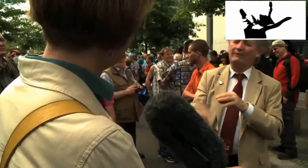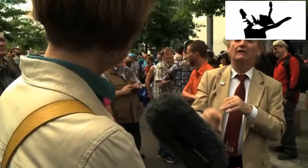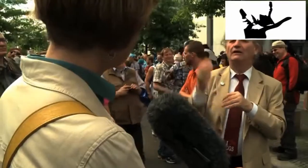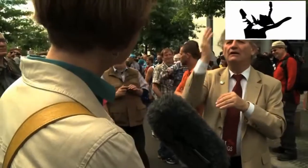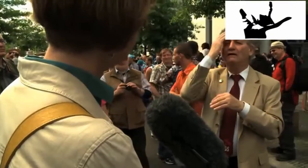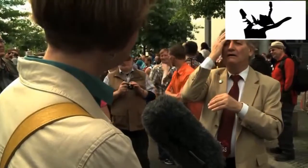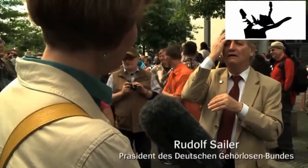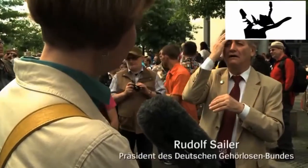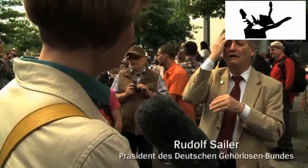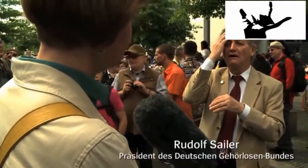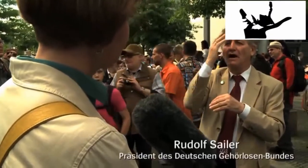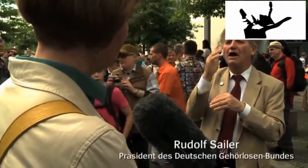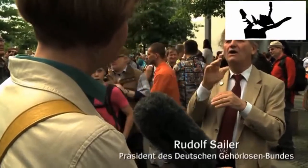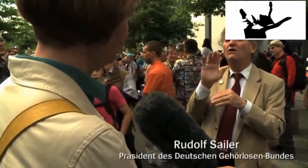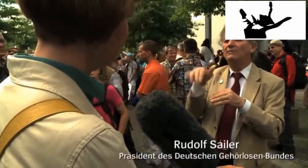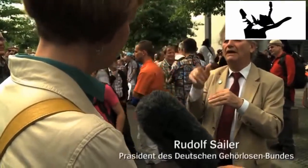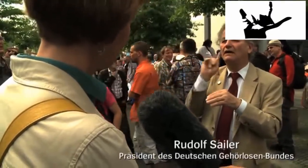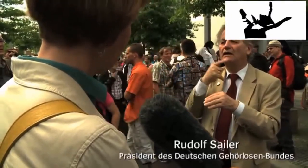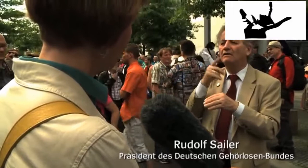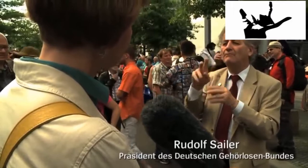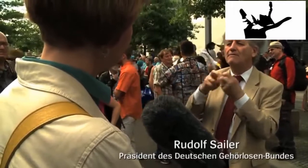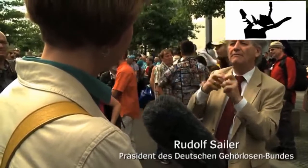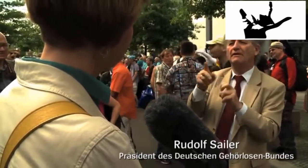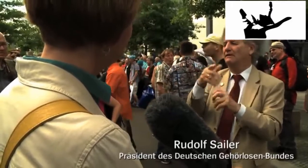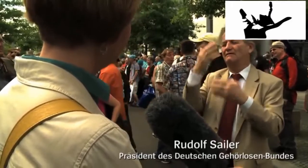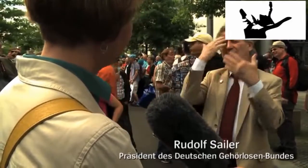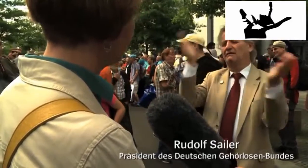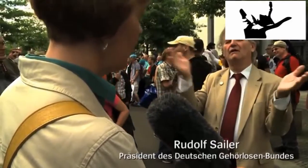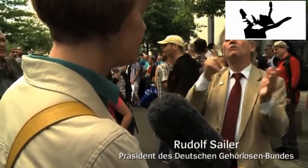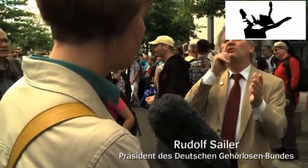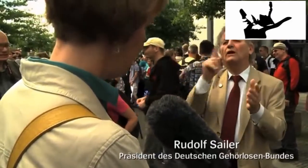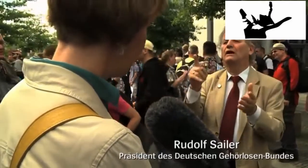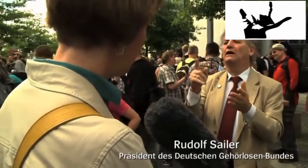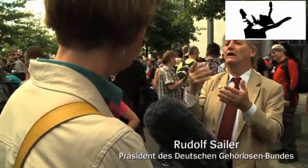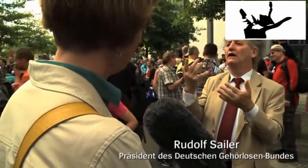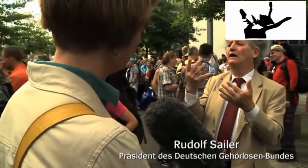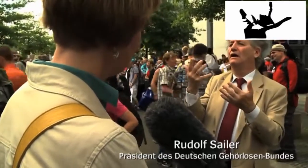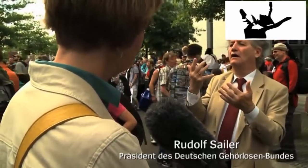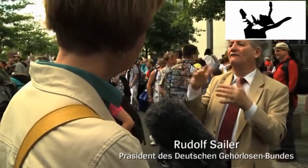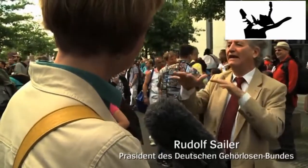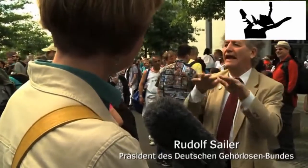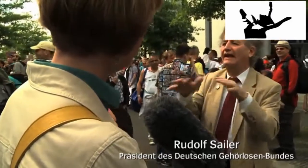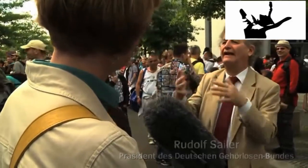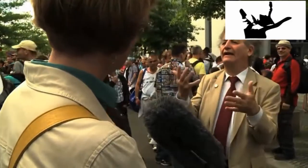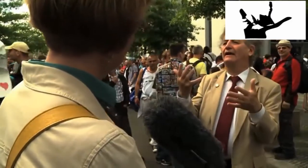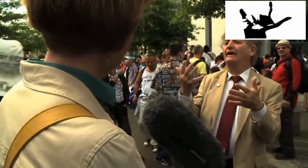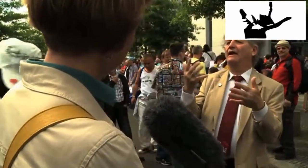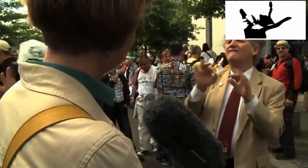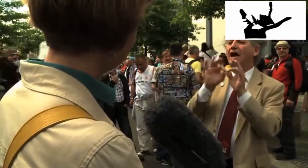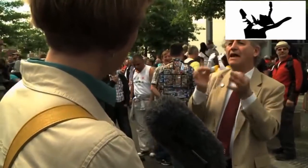Es gibt zu wenig Anwälte, die sich auch mit der Materie genau auskennen, die die Gehörlosenprobleme auch genau kennen, die wir